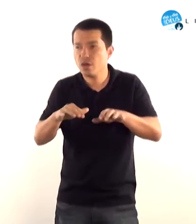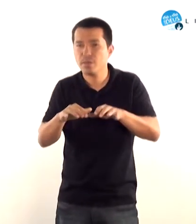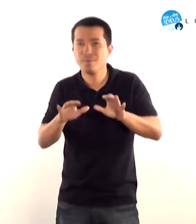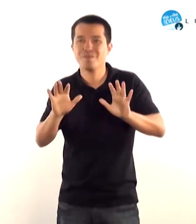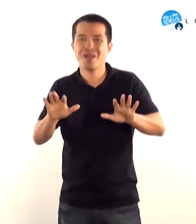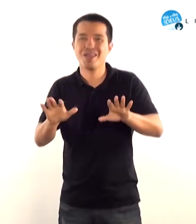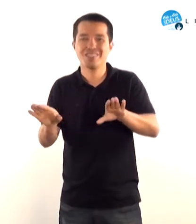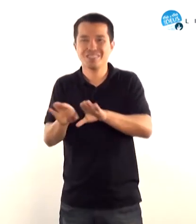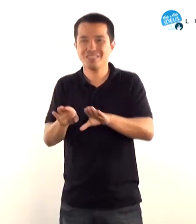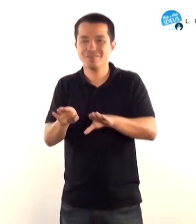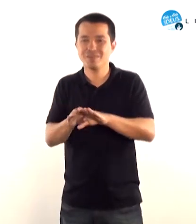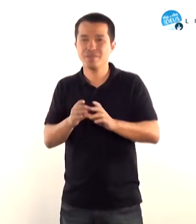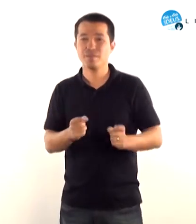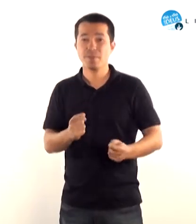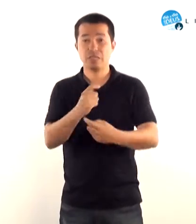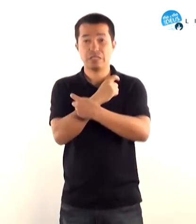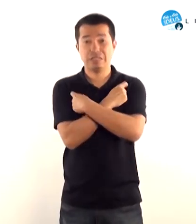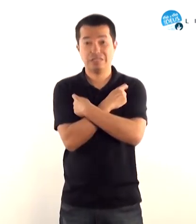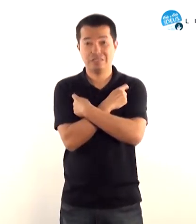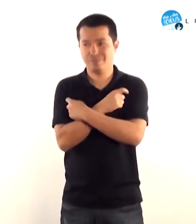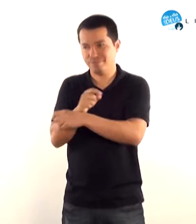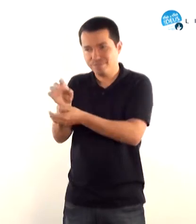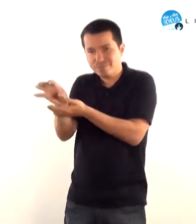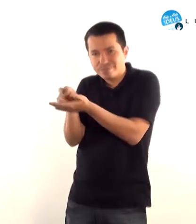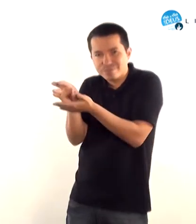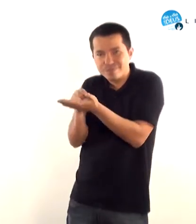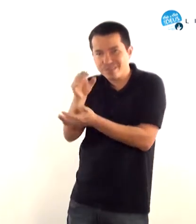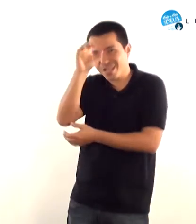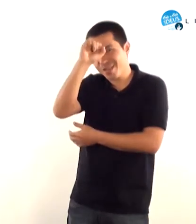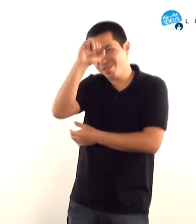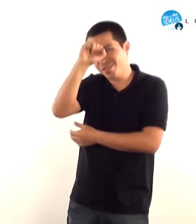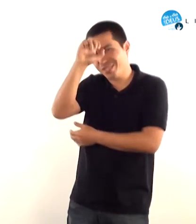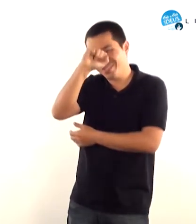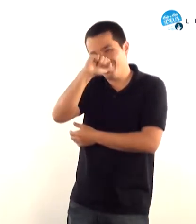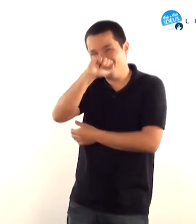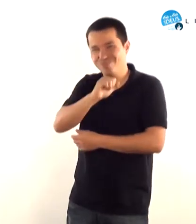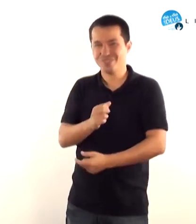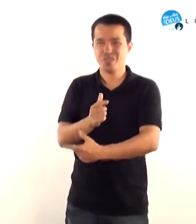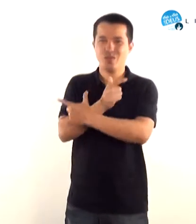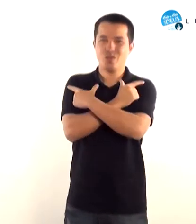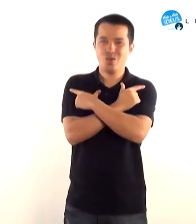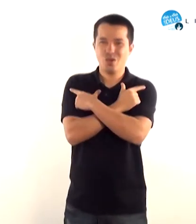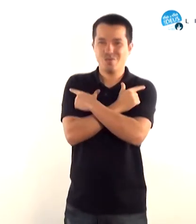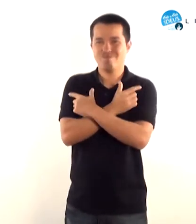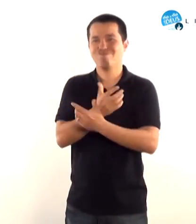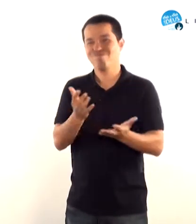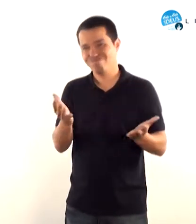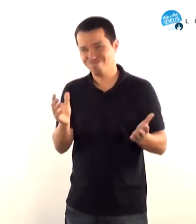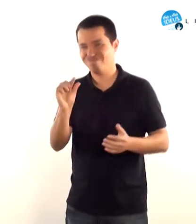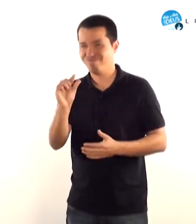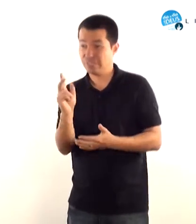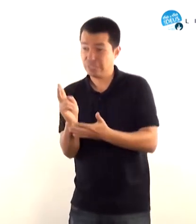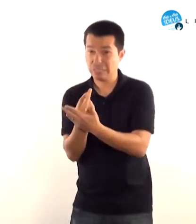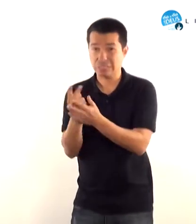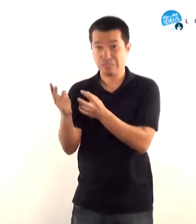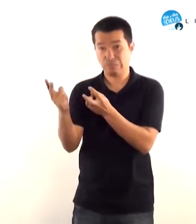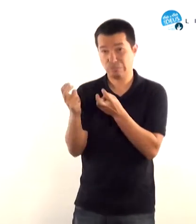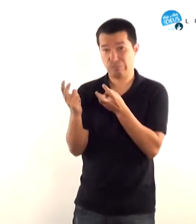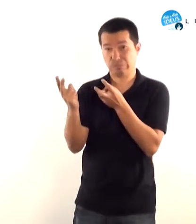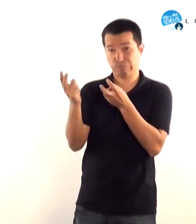gostou. E quando Abraão volta do Egito, ele constrói o altar da adoração, mas em